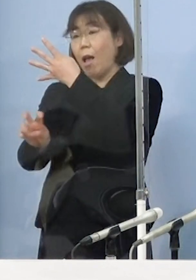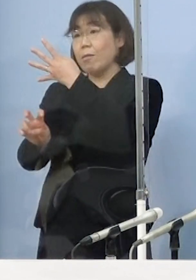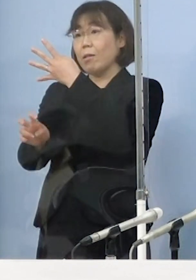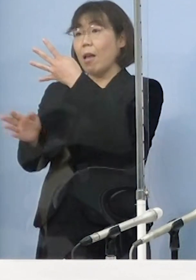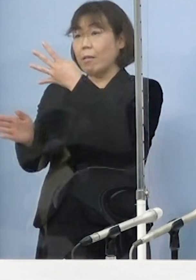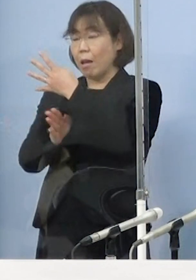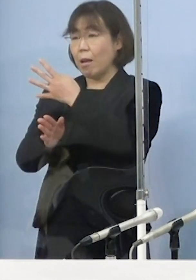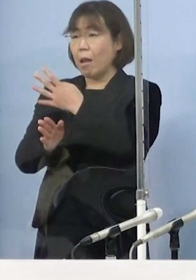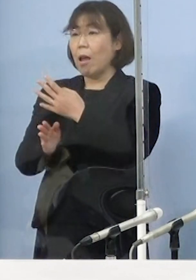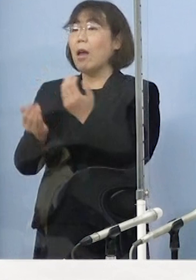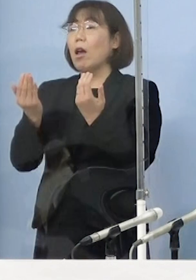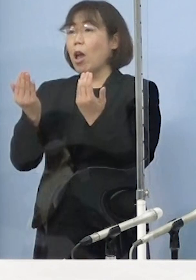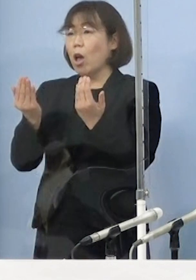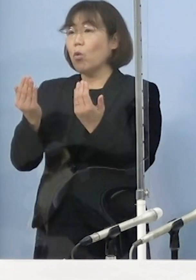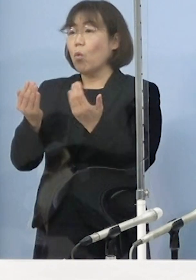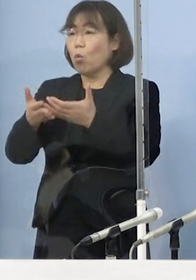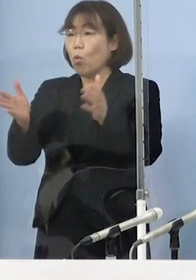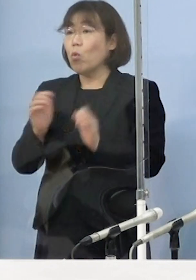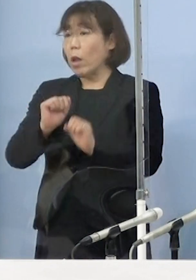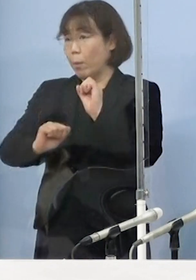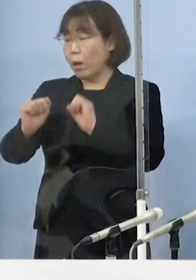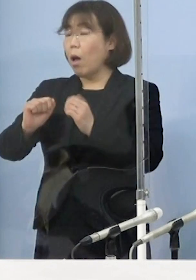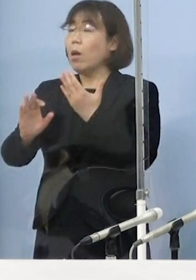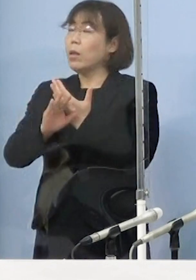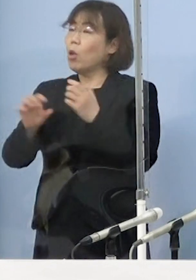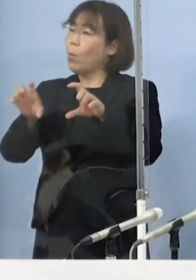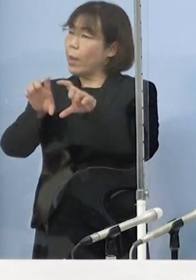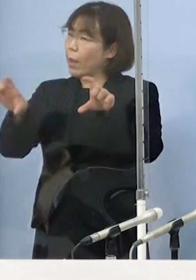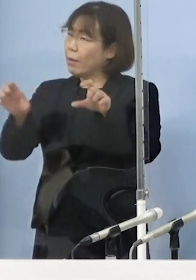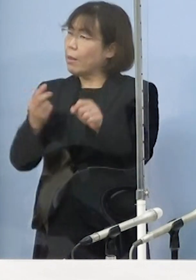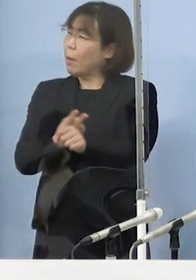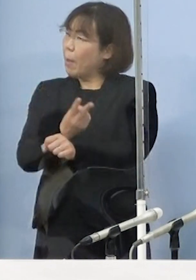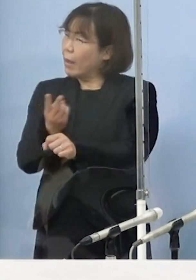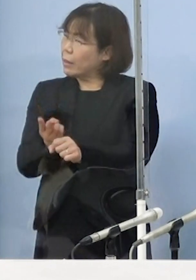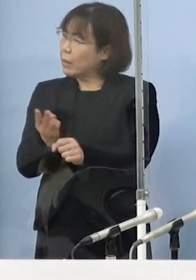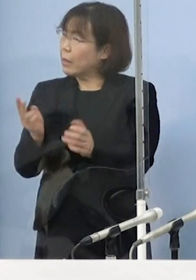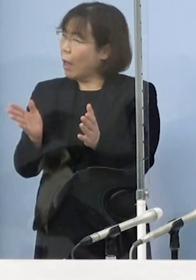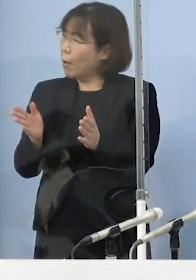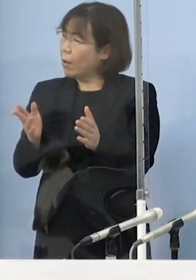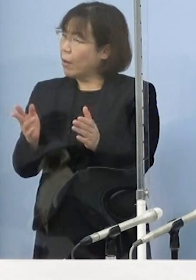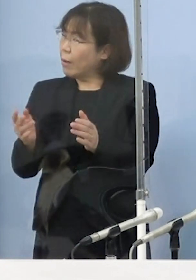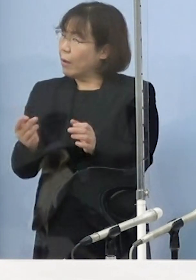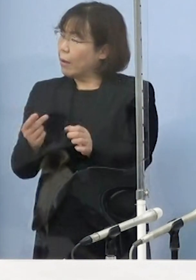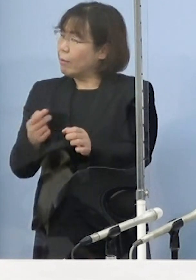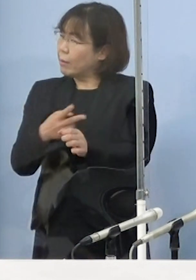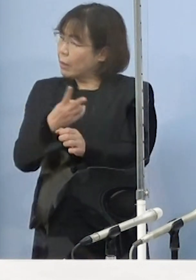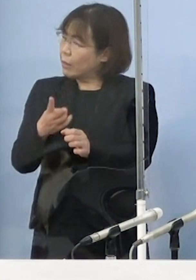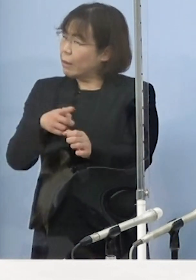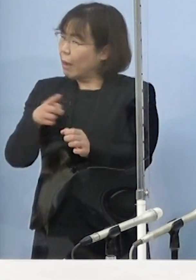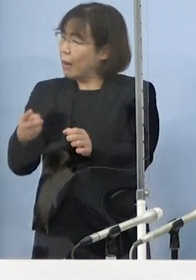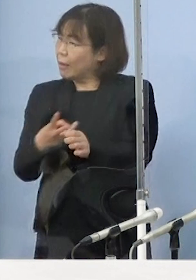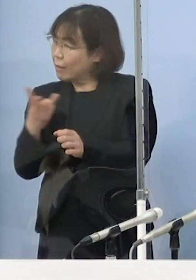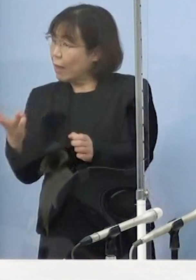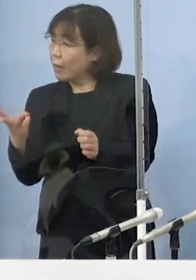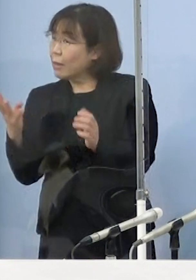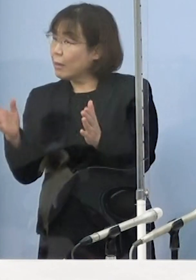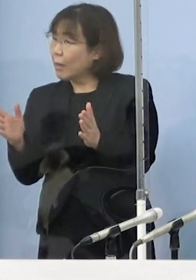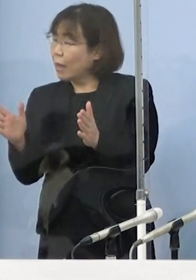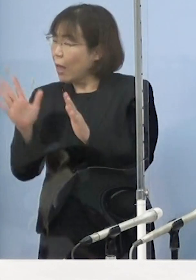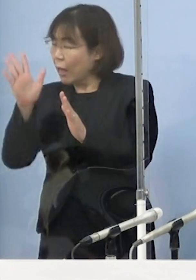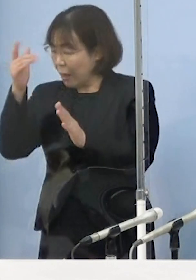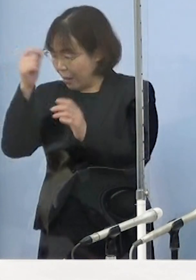、例えば平日だったらまあ2時間ぐらい、3時間が2時間から3時間で、あ、逆